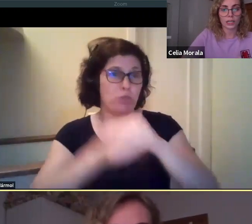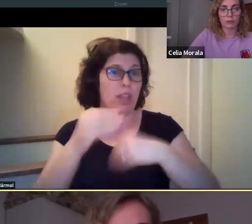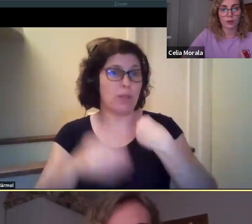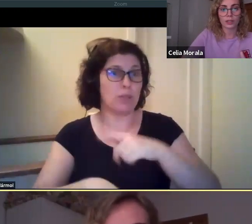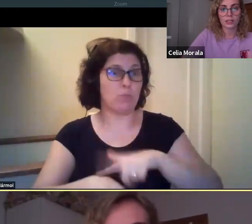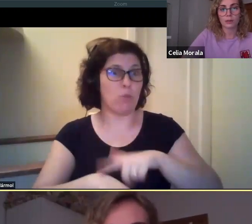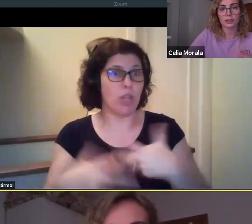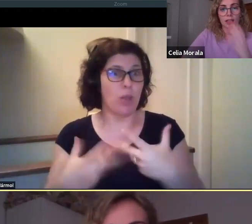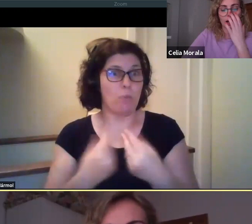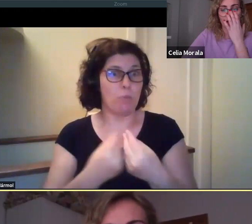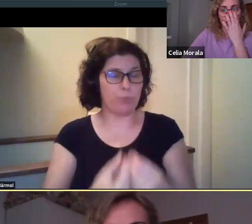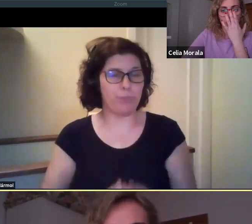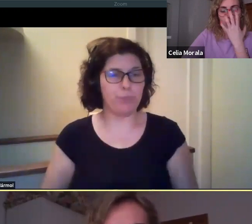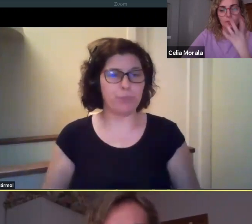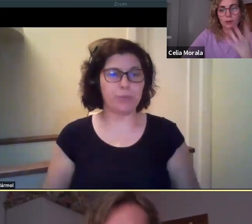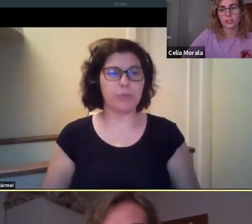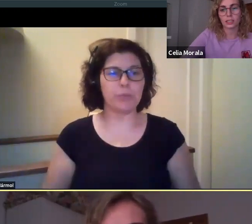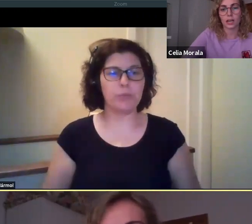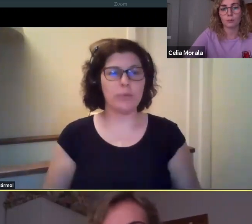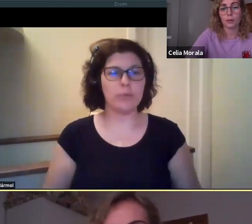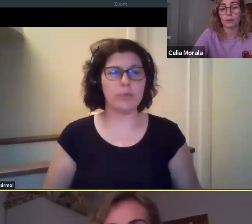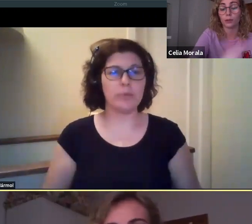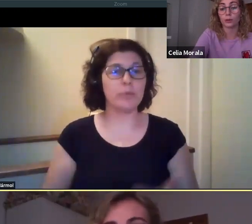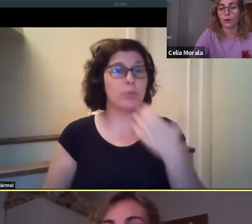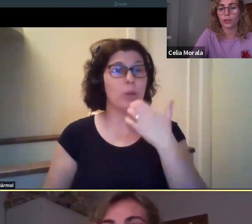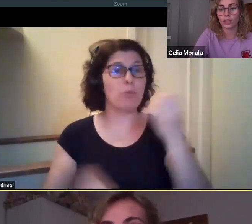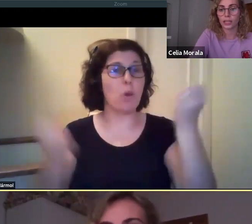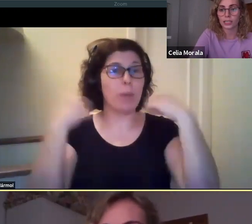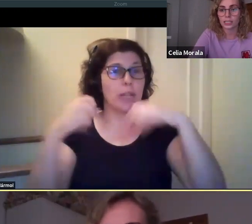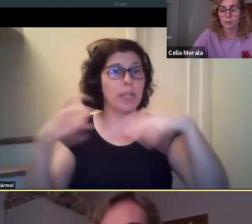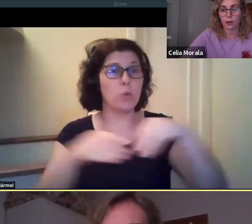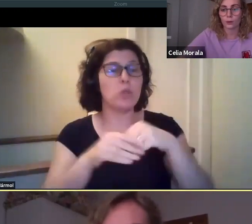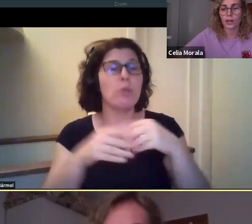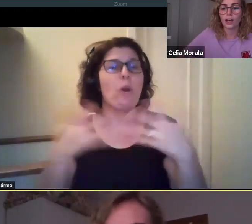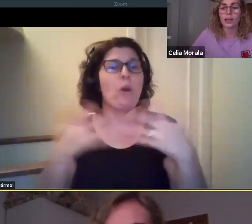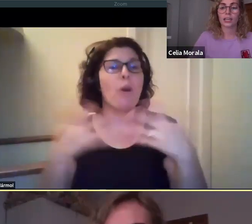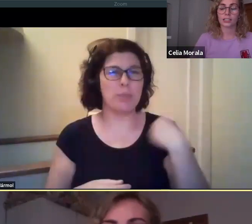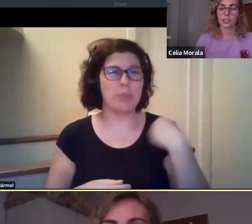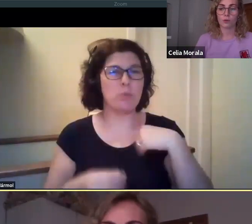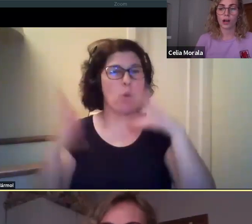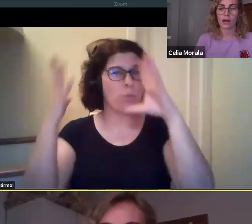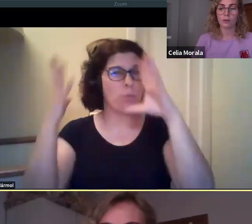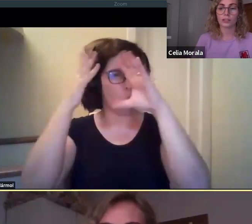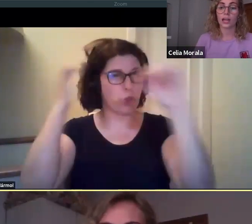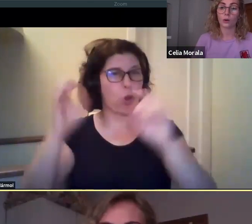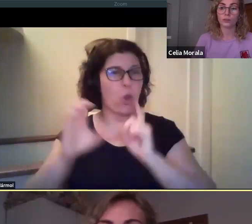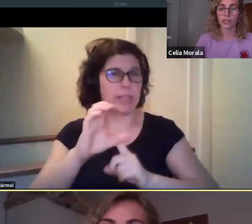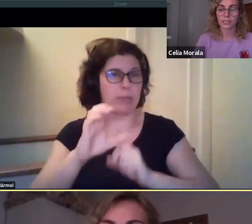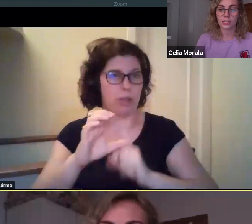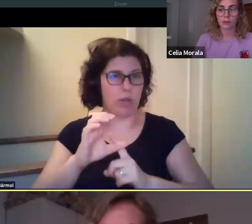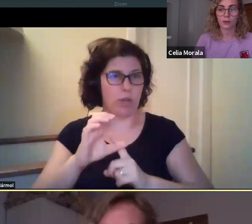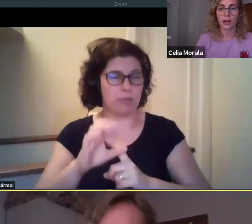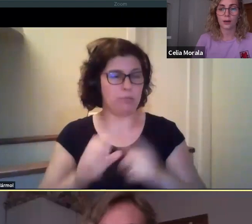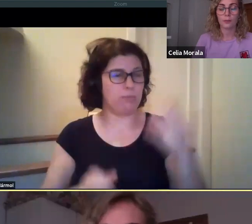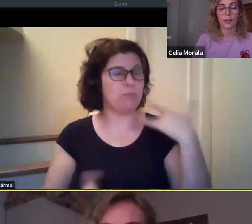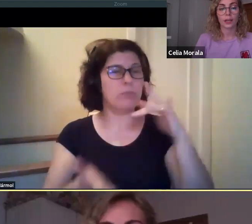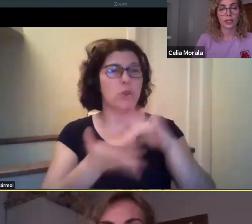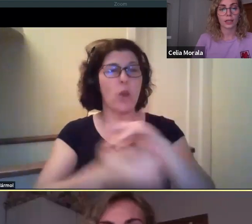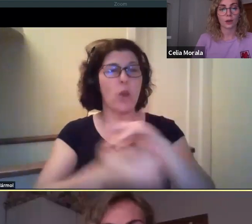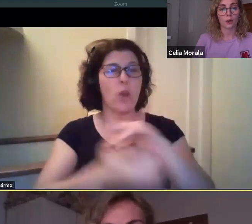Un ejemplo de esta práctica inclusiva sería el protocolo de Extremadura, que se llevó a cabo entre la Junta de